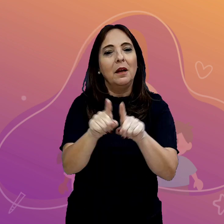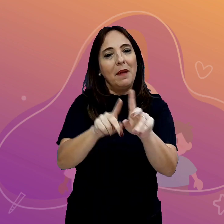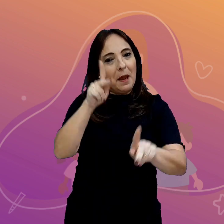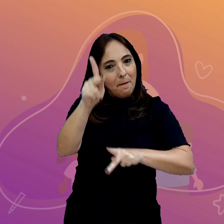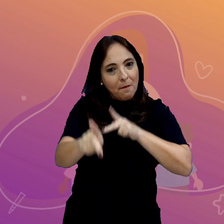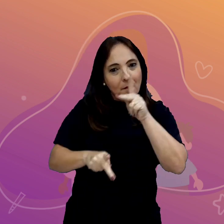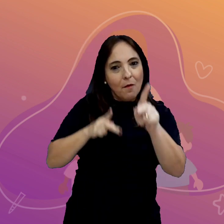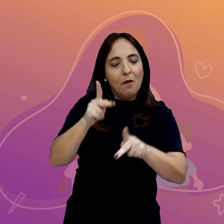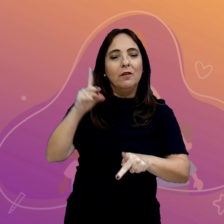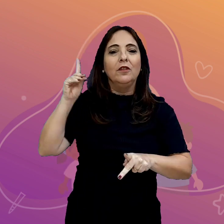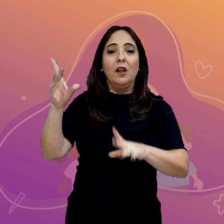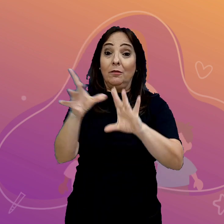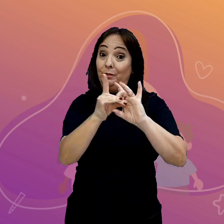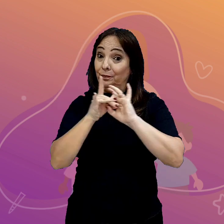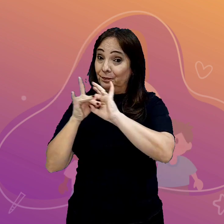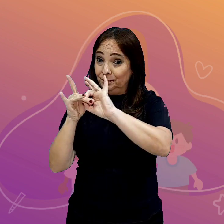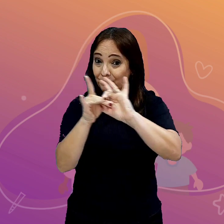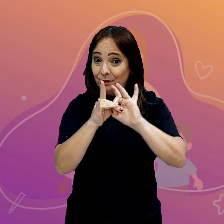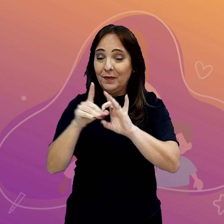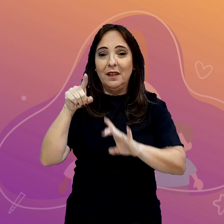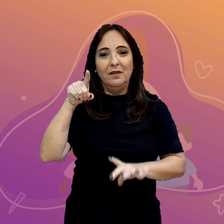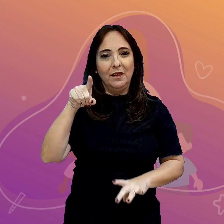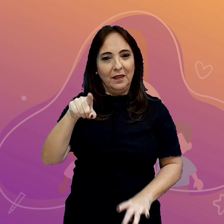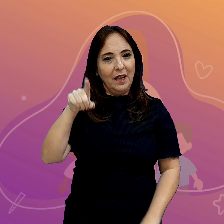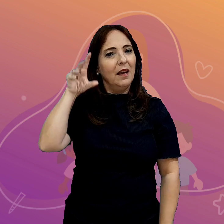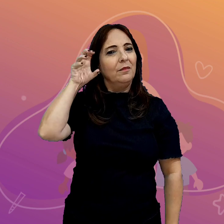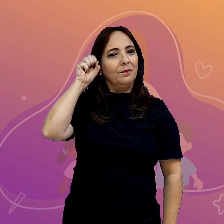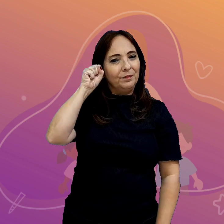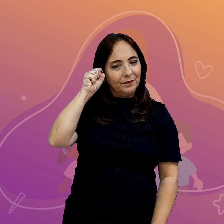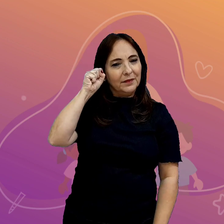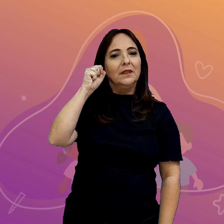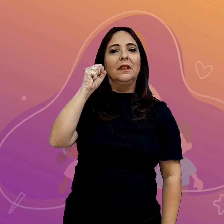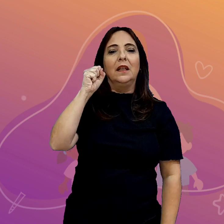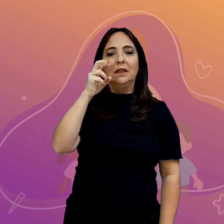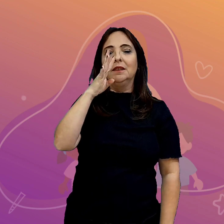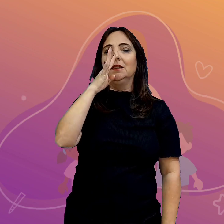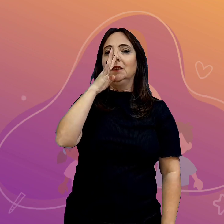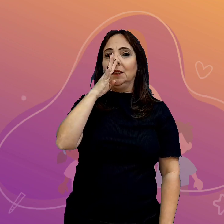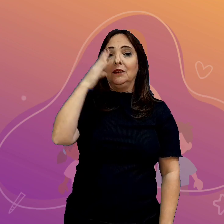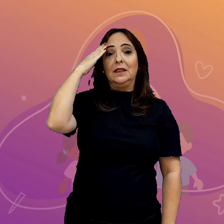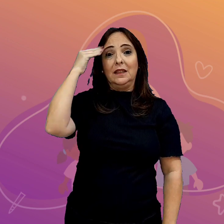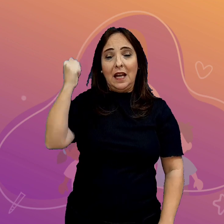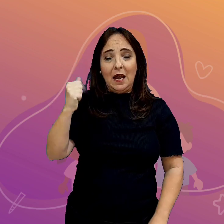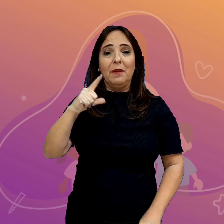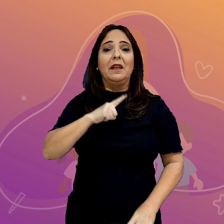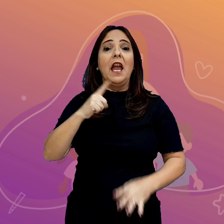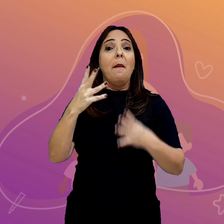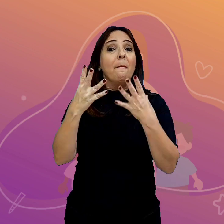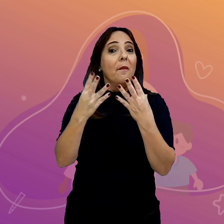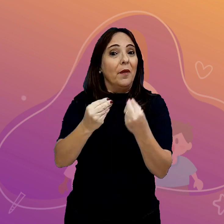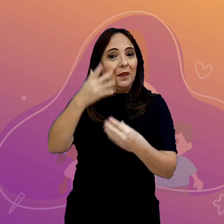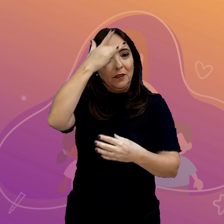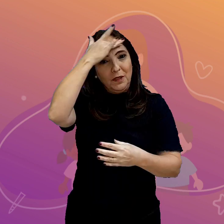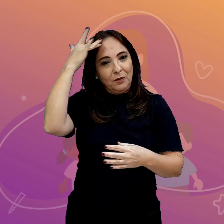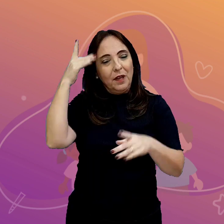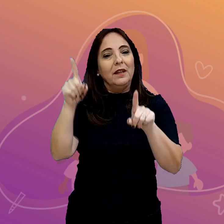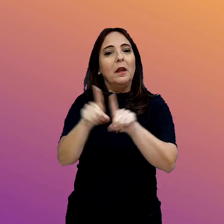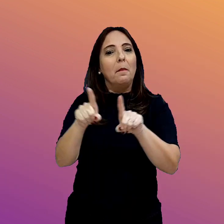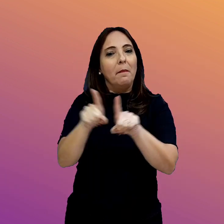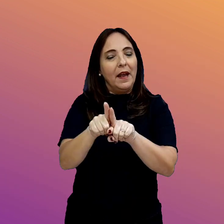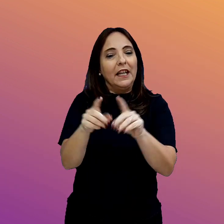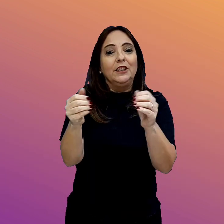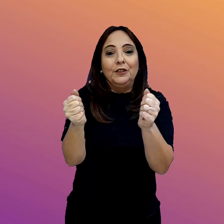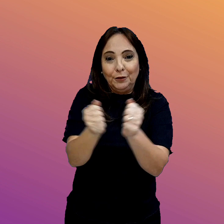reunido aqui. Você que está nos ouvindo, você tem a certeza de que tem muito mais gente junto com você nesse momento ouvindo, e